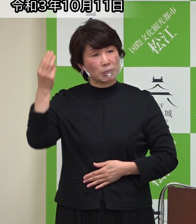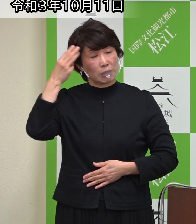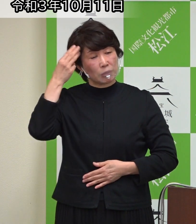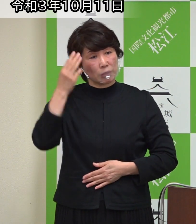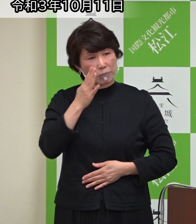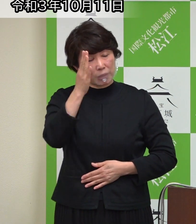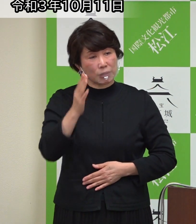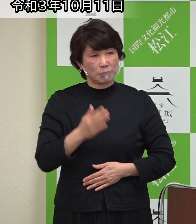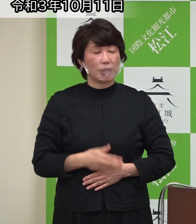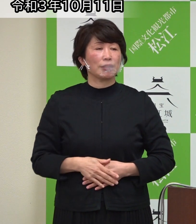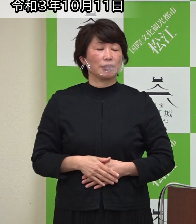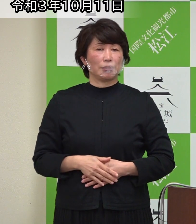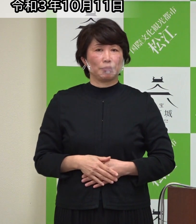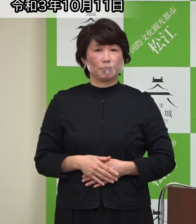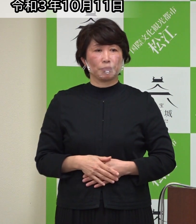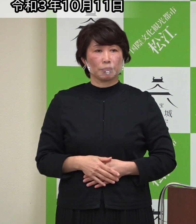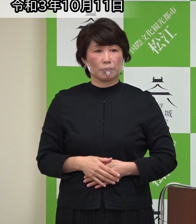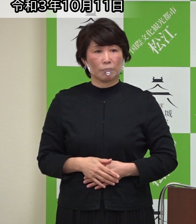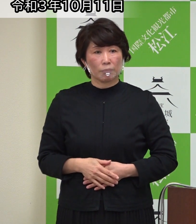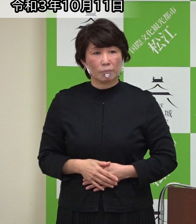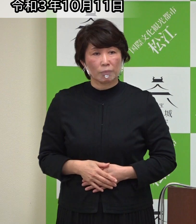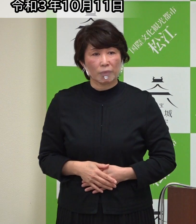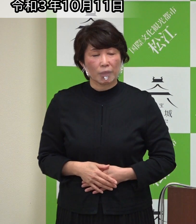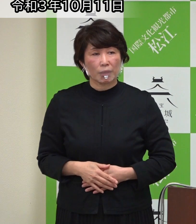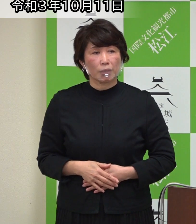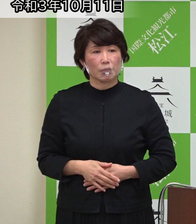。ありがとうございます。隊長新報さん。